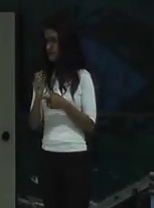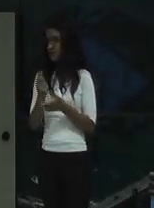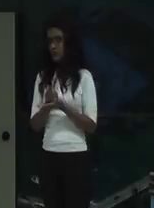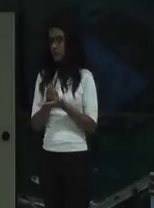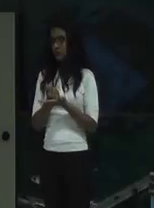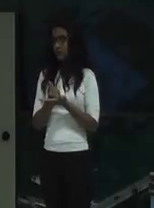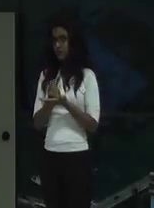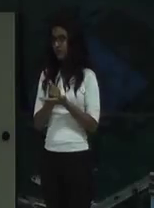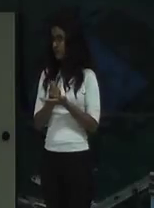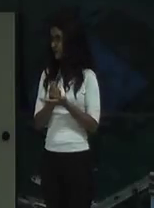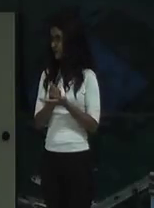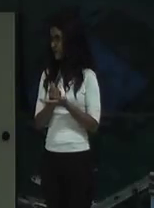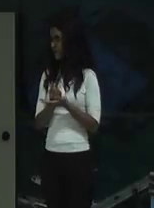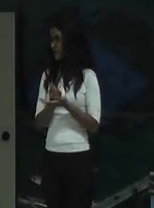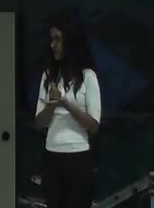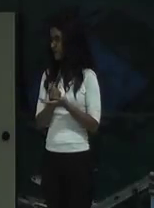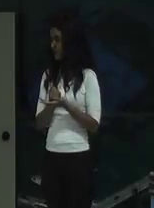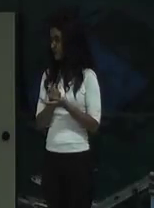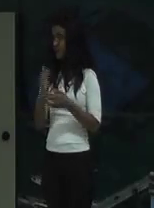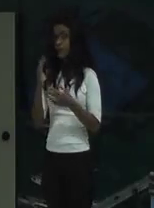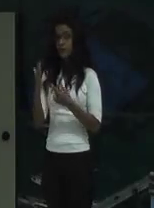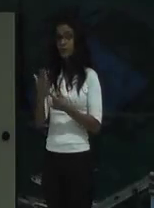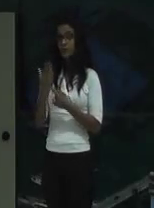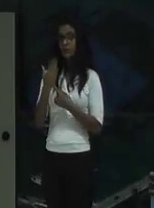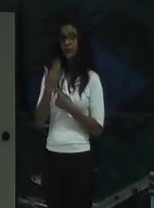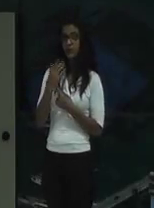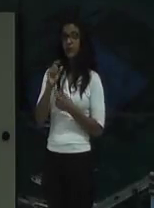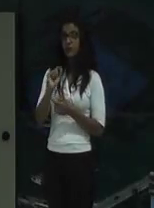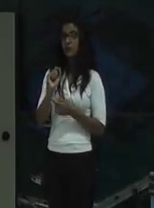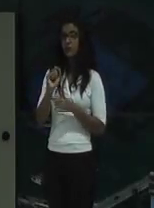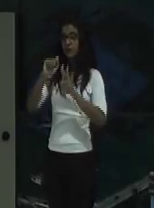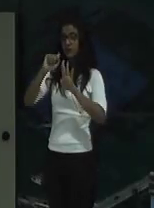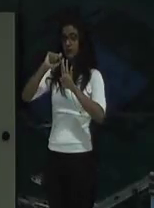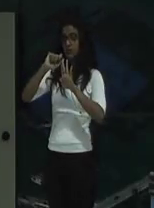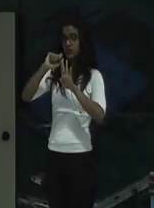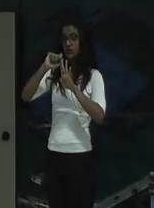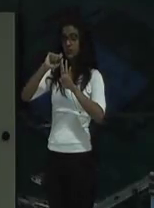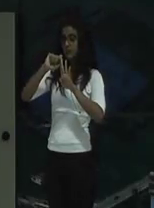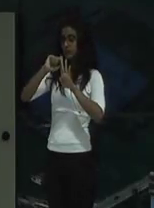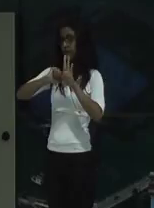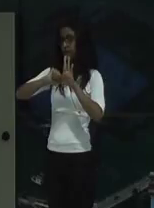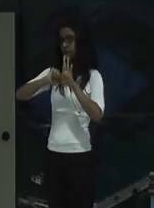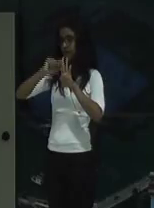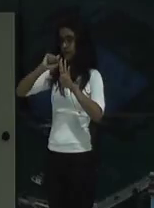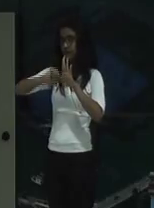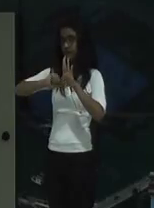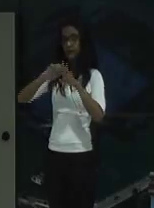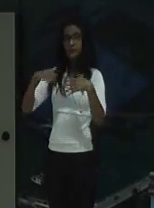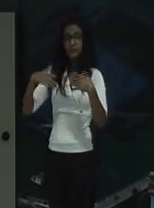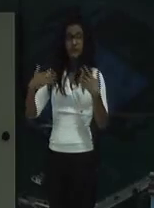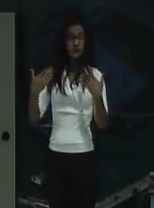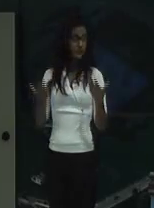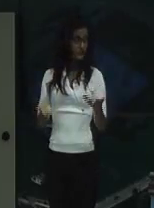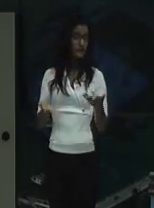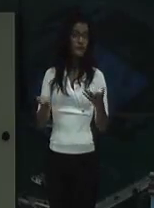boa palavra, financista, apresentaram o quadrimestre aqui nesta casa. Então, senhor presidente,